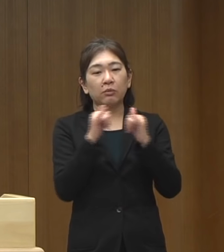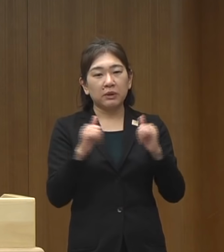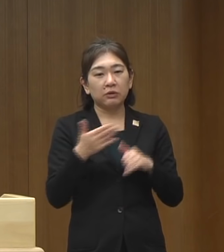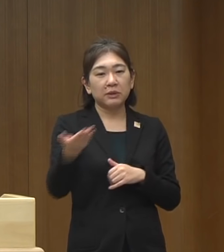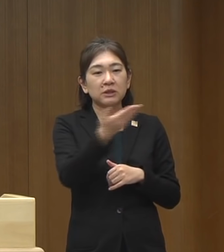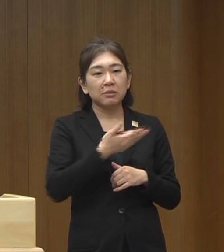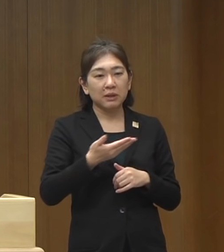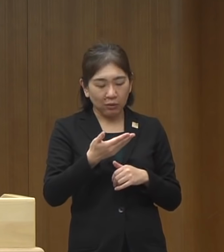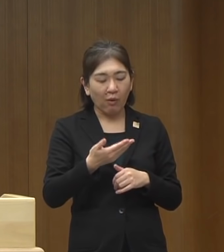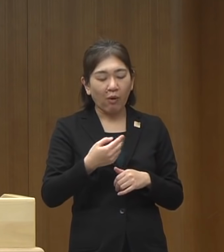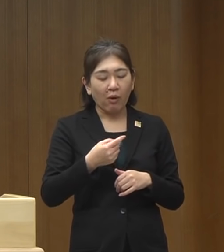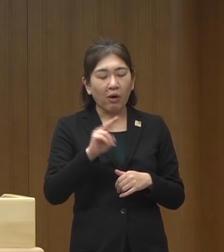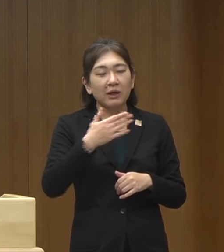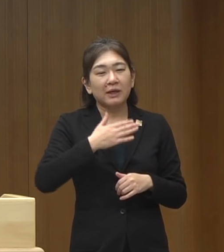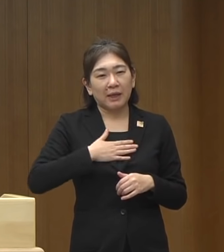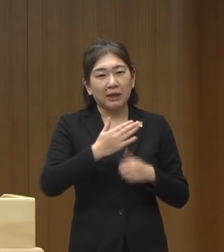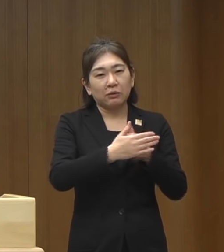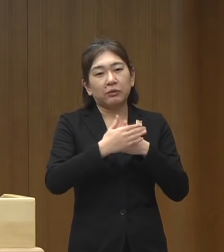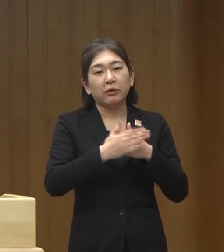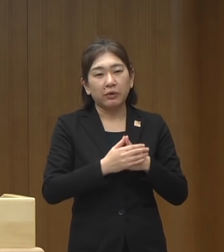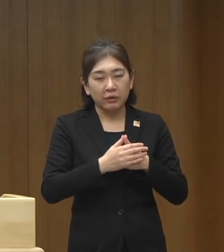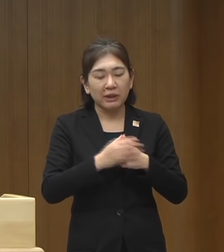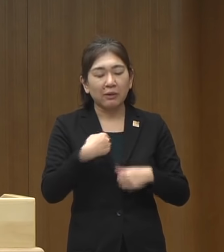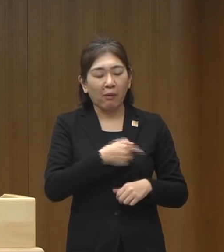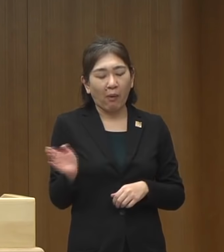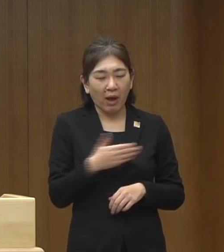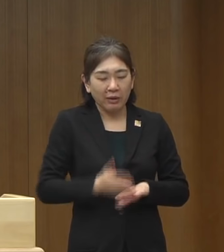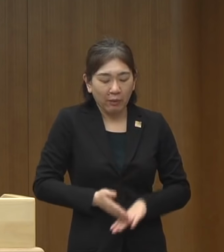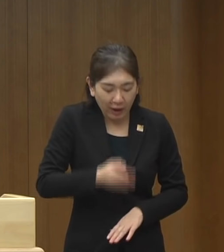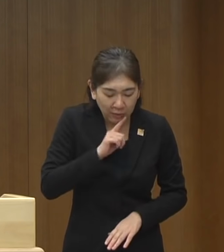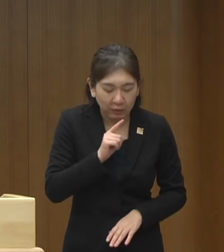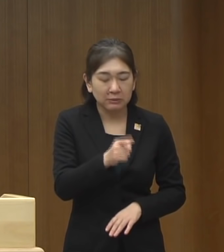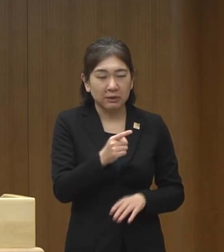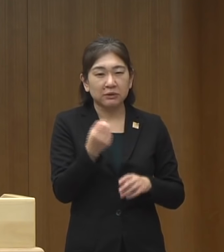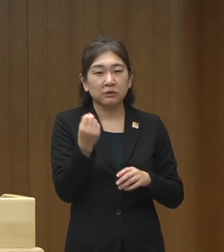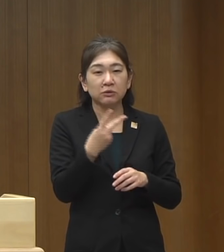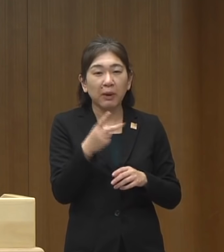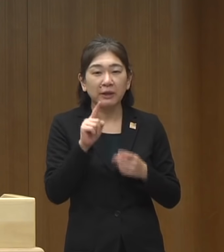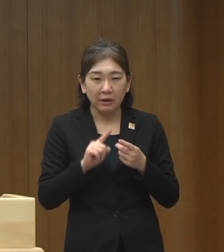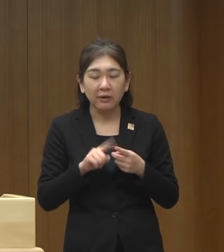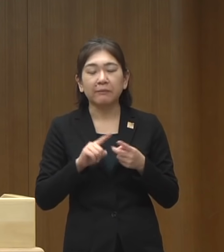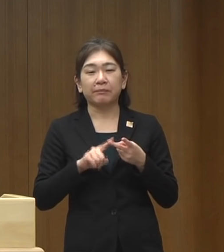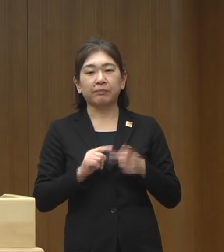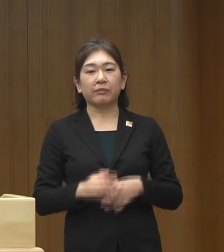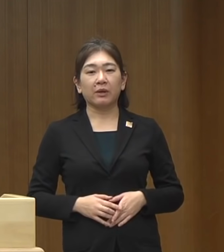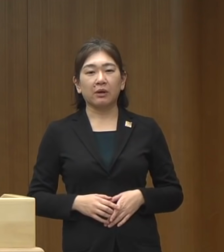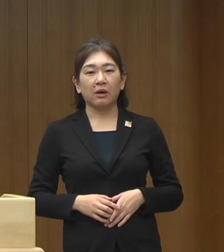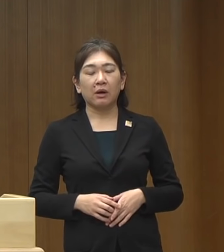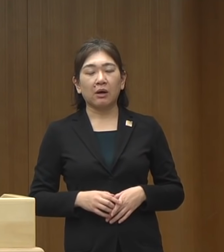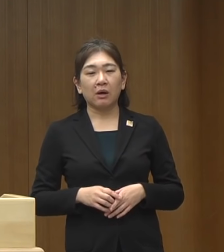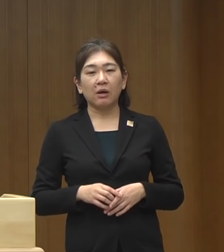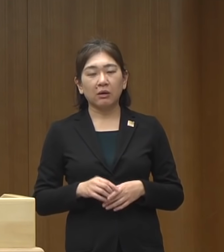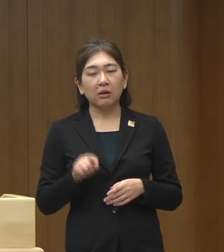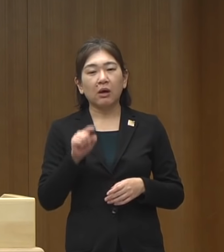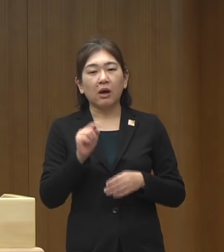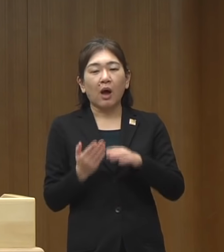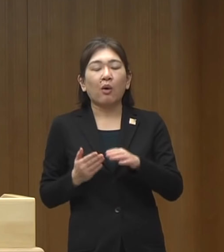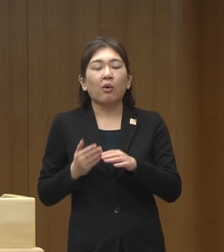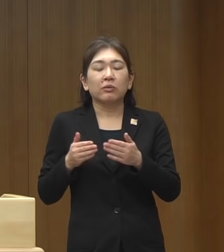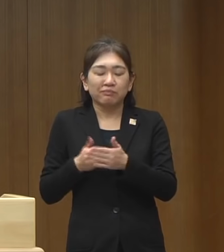謝を申し上げますとともに、引き続き新型コロナウイルス感染症の克服に向けまして一丸